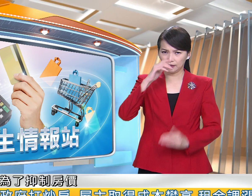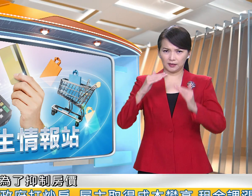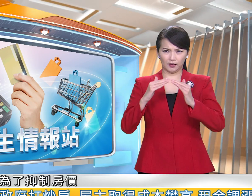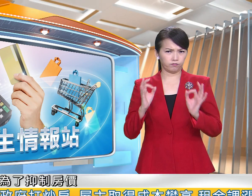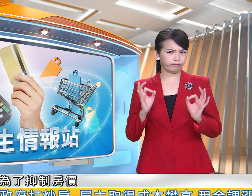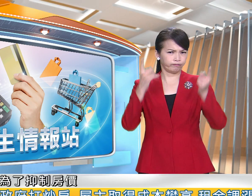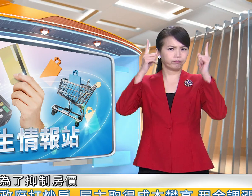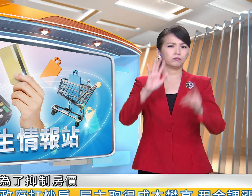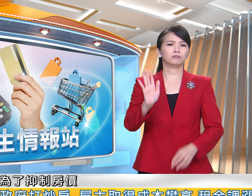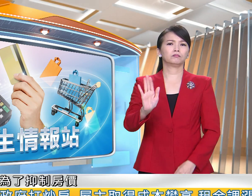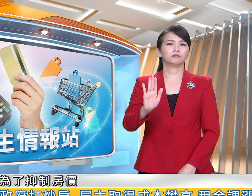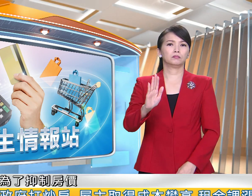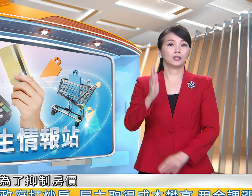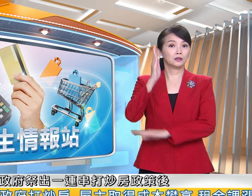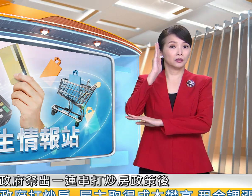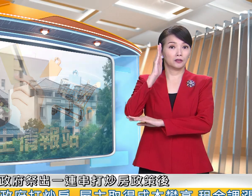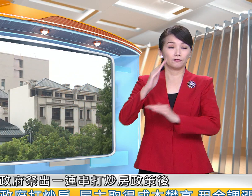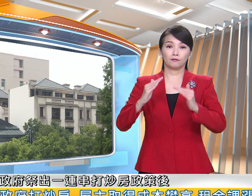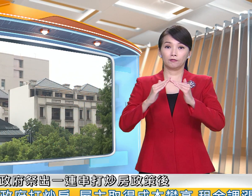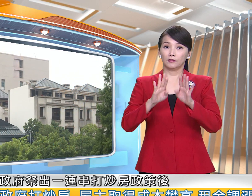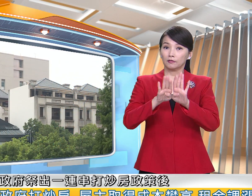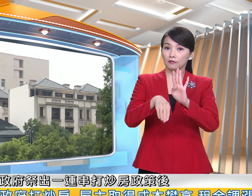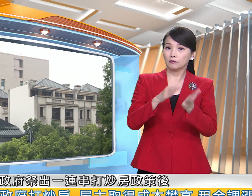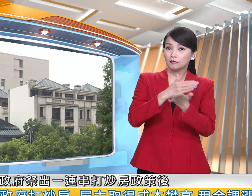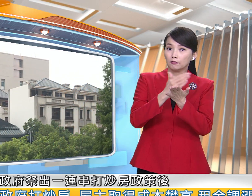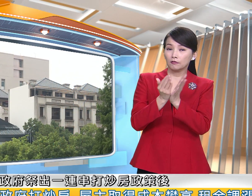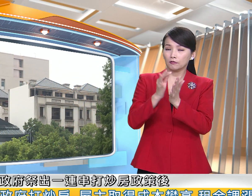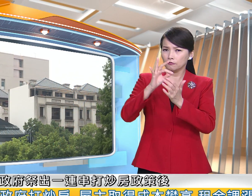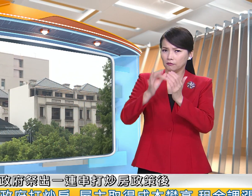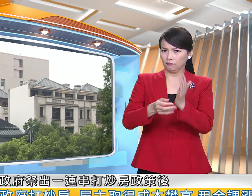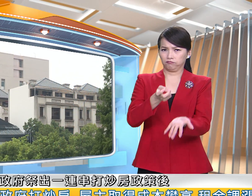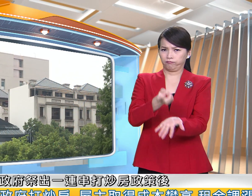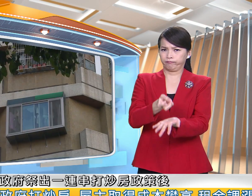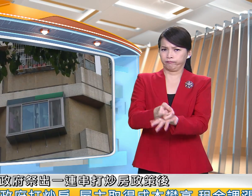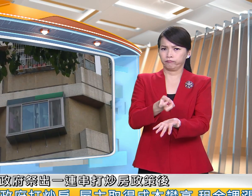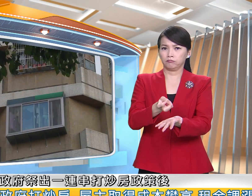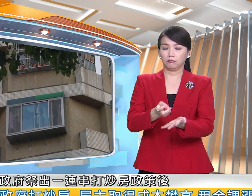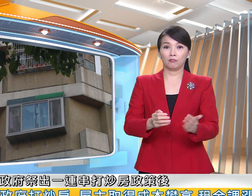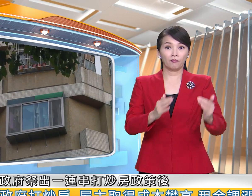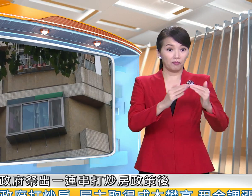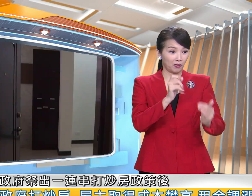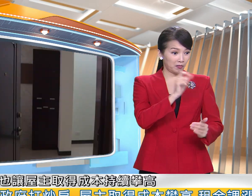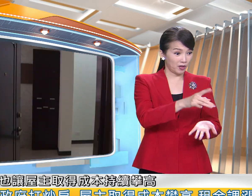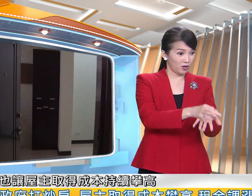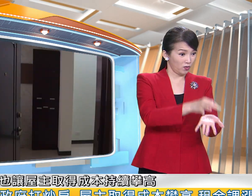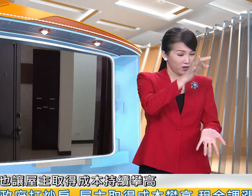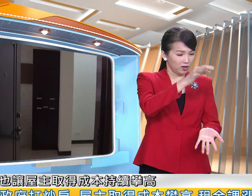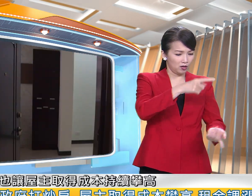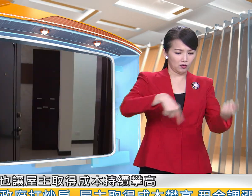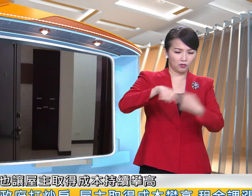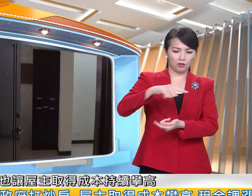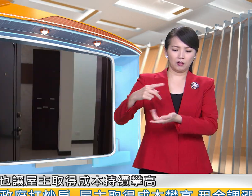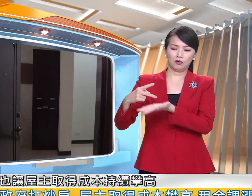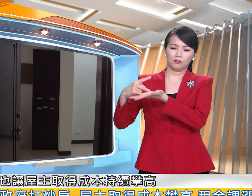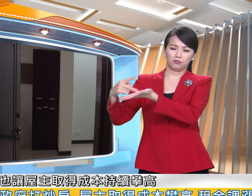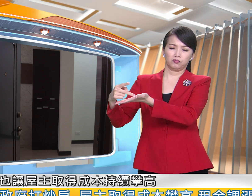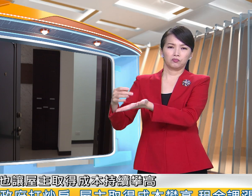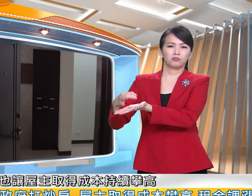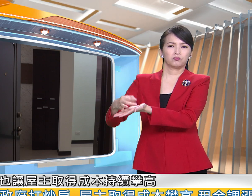为了抑制房价，政府祭出一连串打炒房政策之后，也让屋主取得成本持续